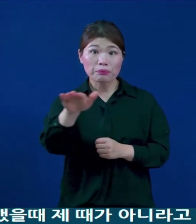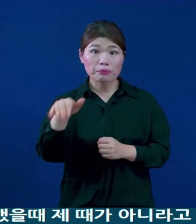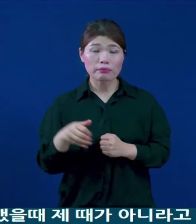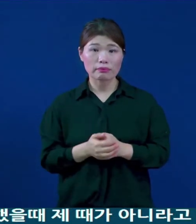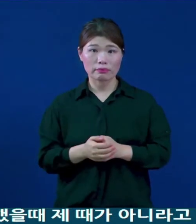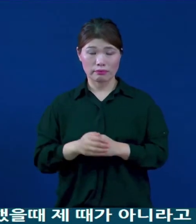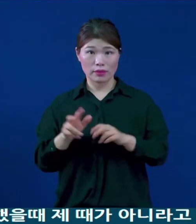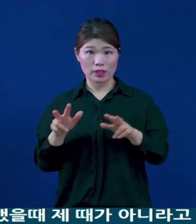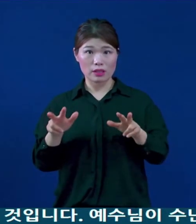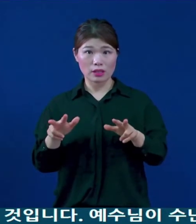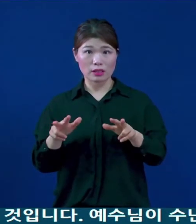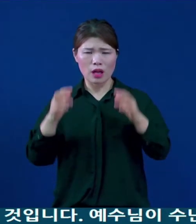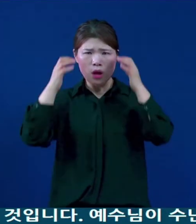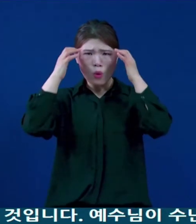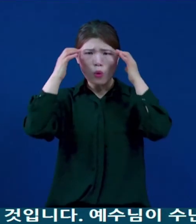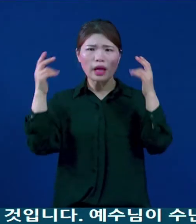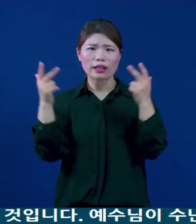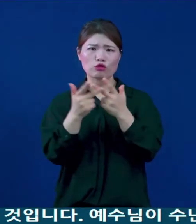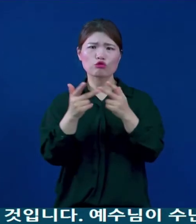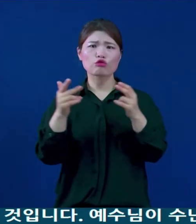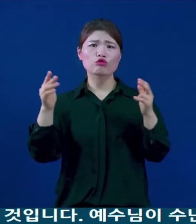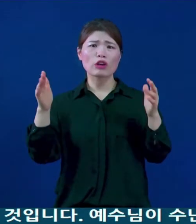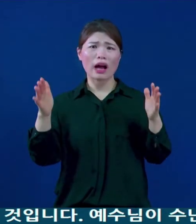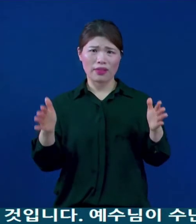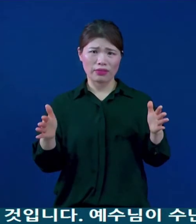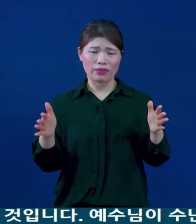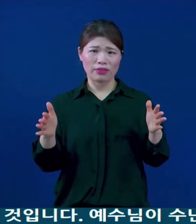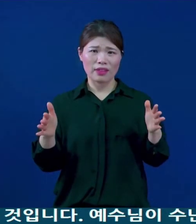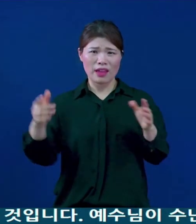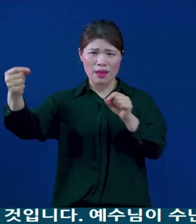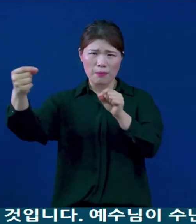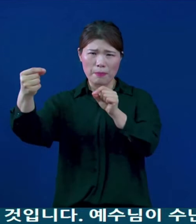이제 고난주간 곧 다가옵니다.